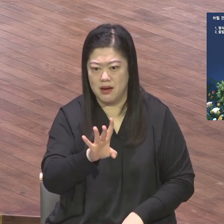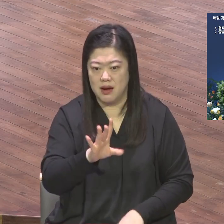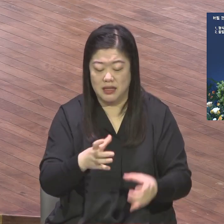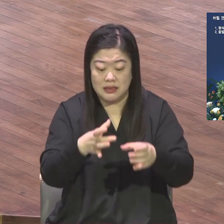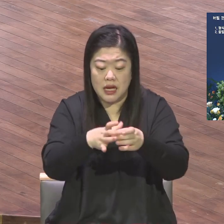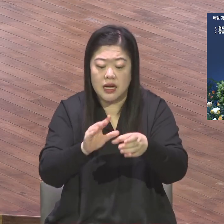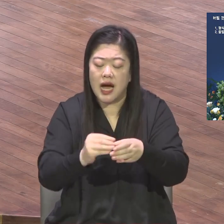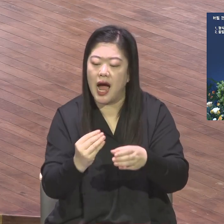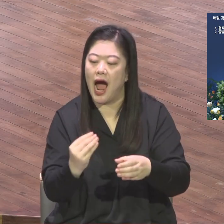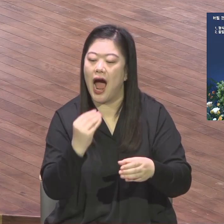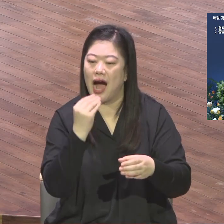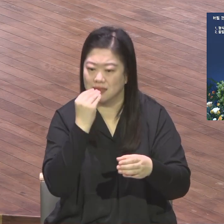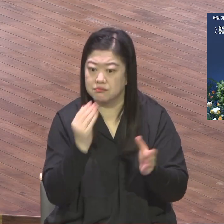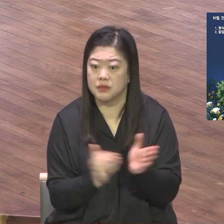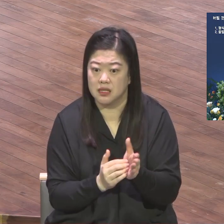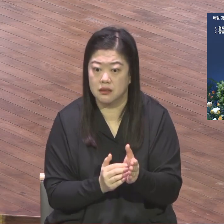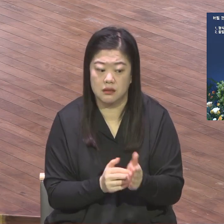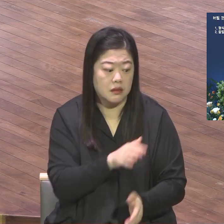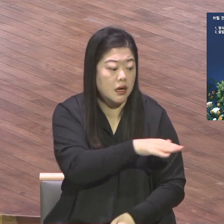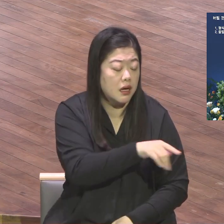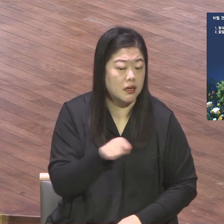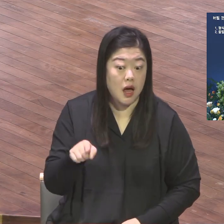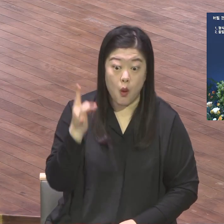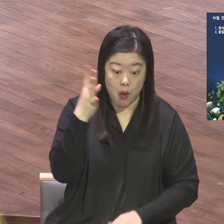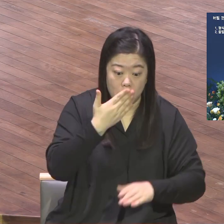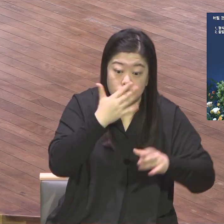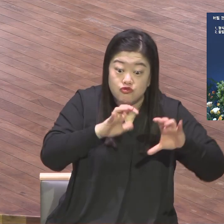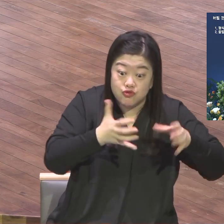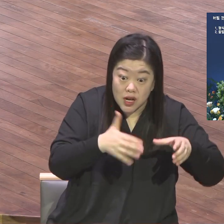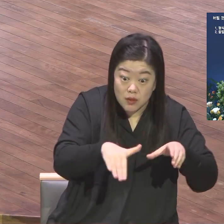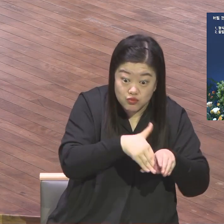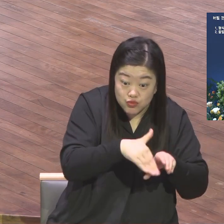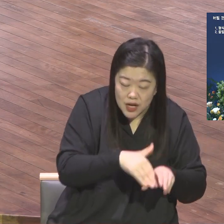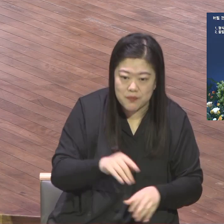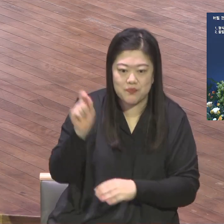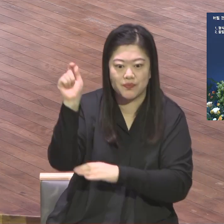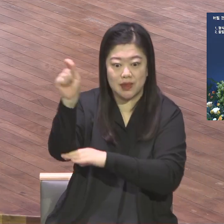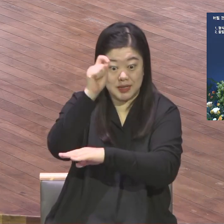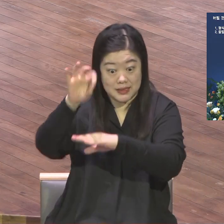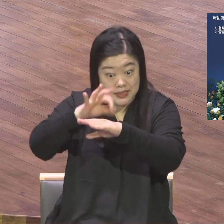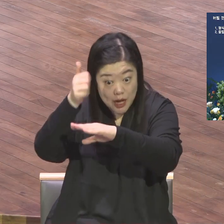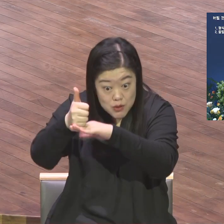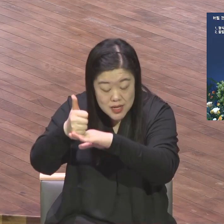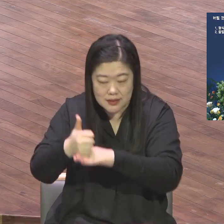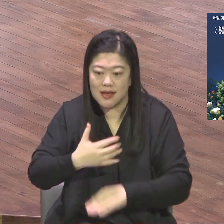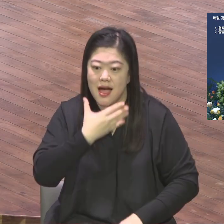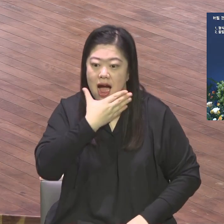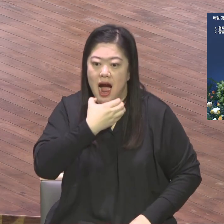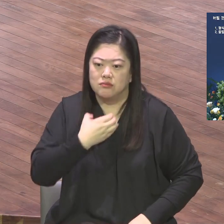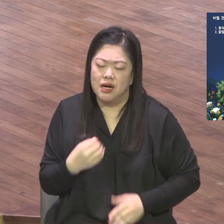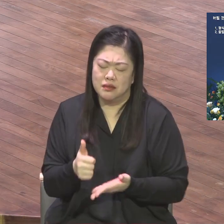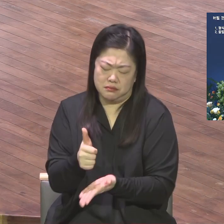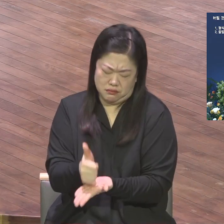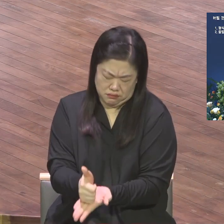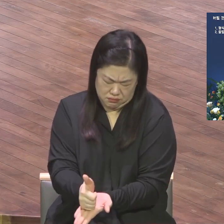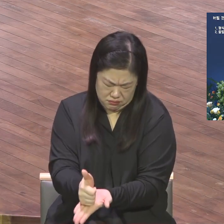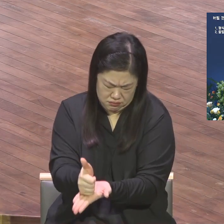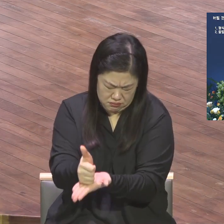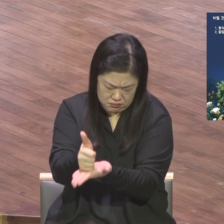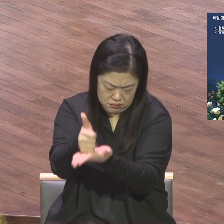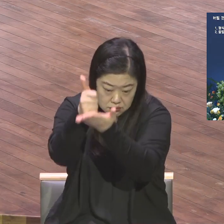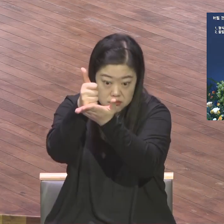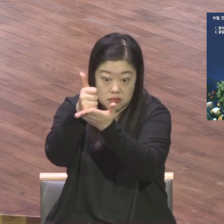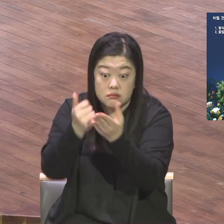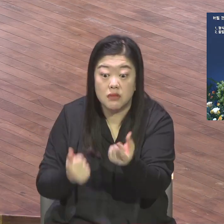않았어요. 왜냐? 유대인들은 아브라함, 다윗을 완전히 신앙의 모델로 그렇게 보고 있기